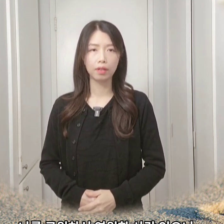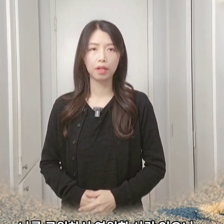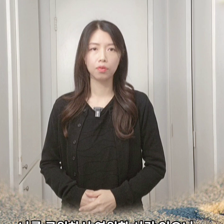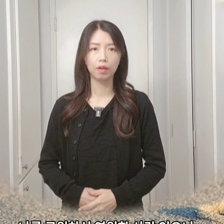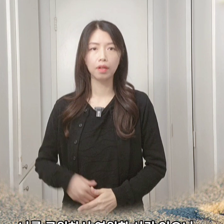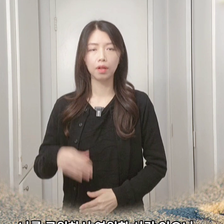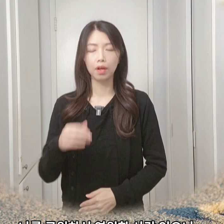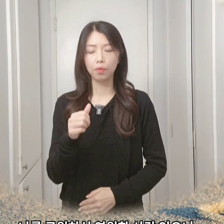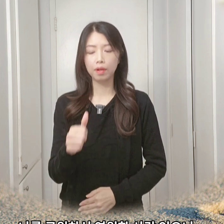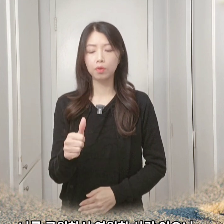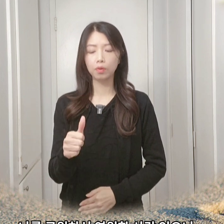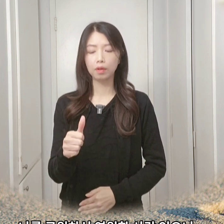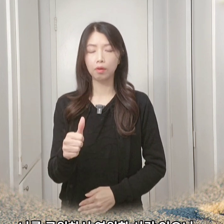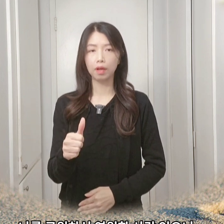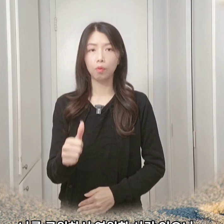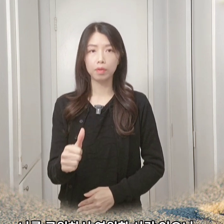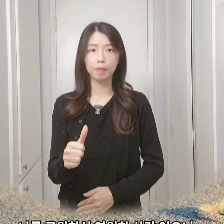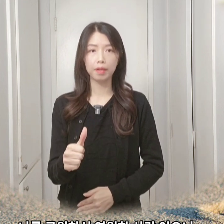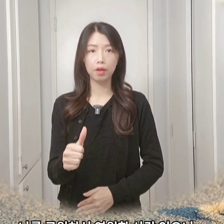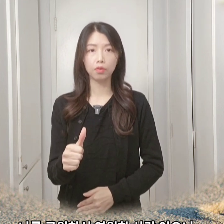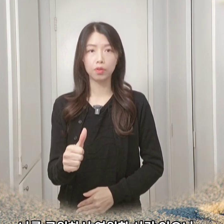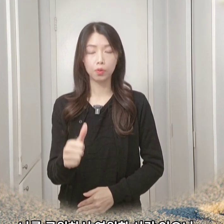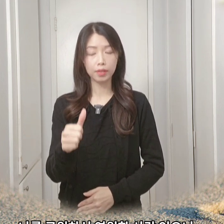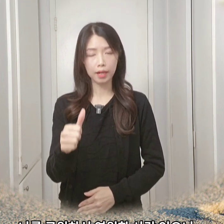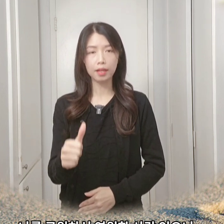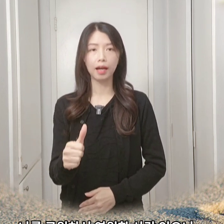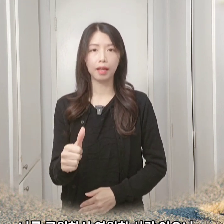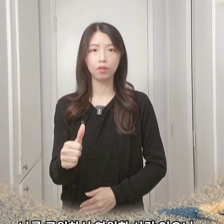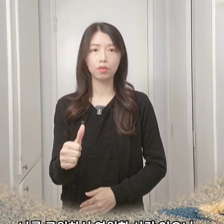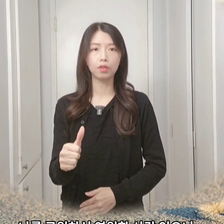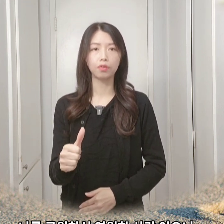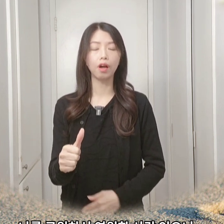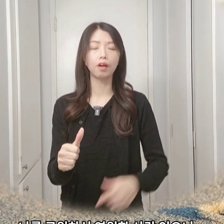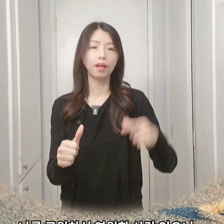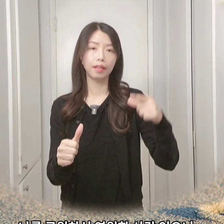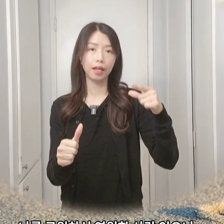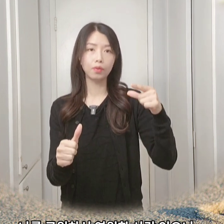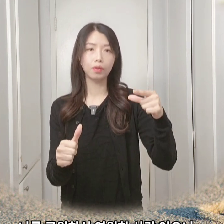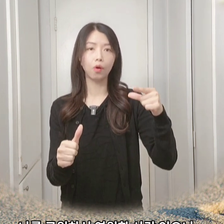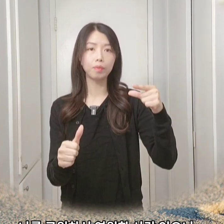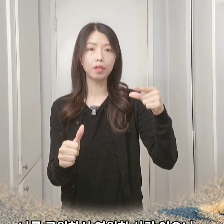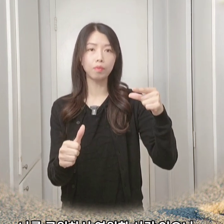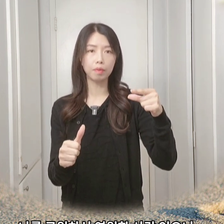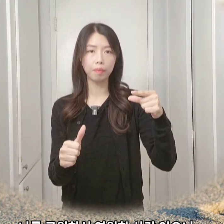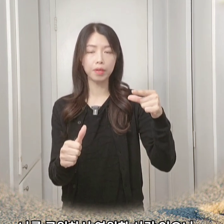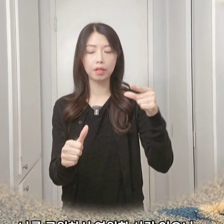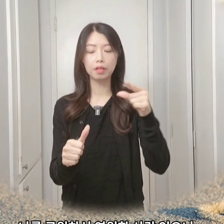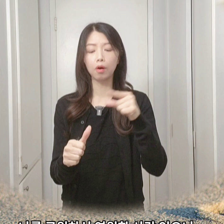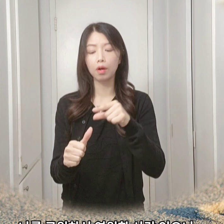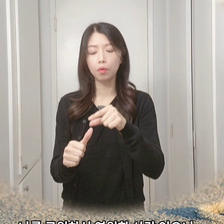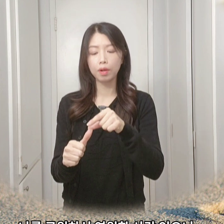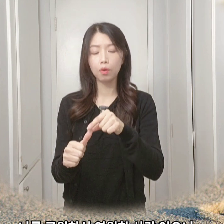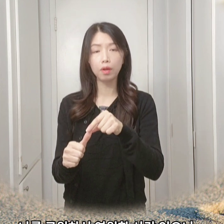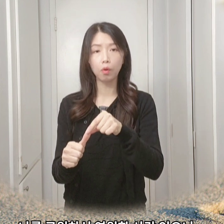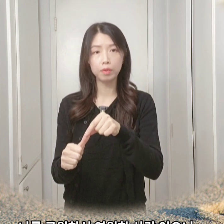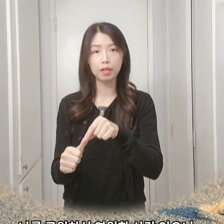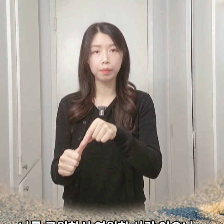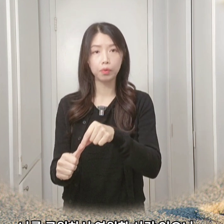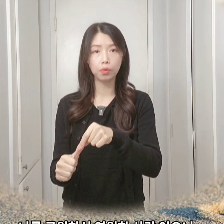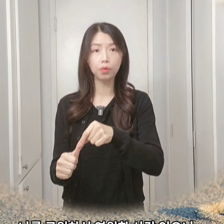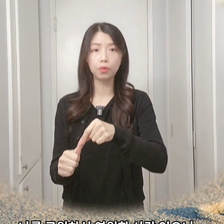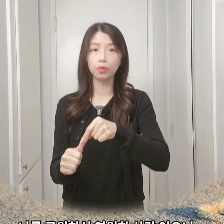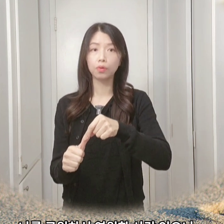구하다라고 한 뜻의 수어는 왼손은 이렇게 엄지만 세워주시고 살짝 아래에 두시고요. 다른 손은 엄지검지만 펴셔서 왼손에